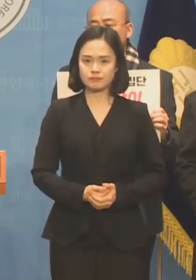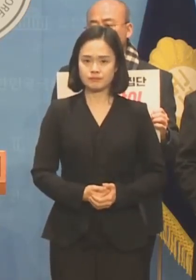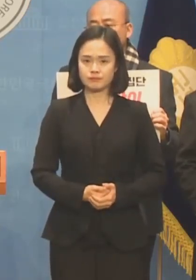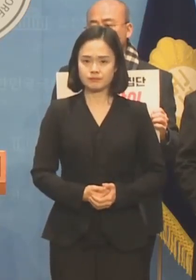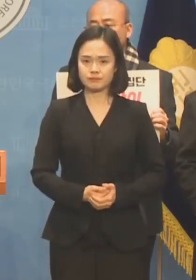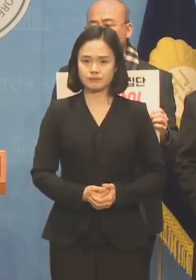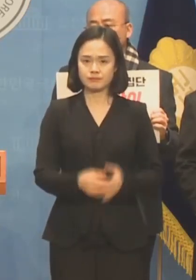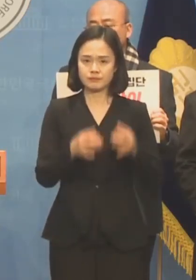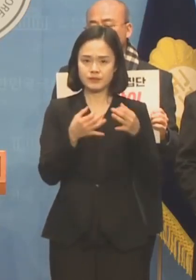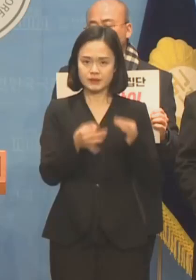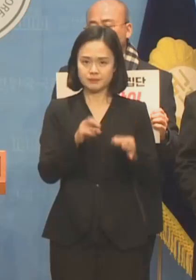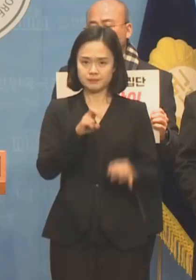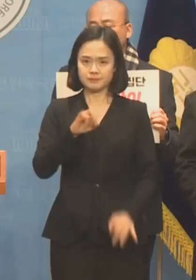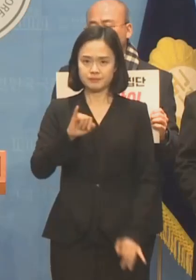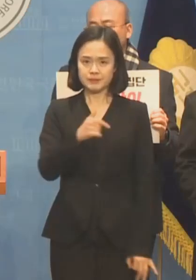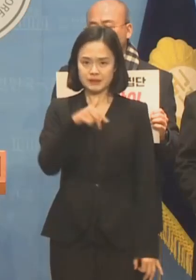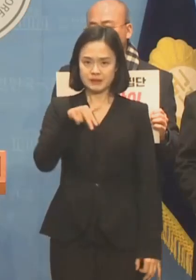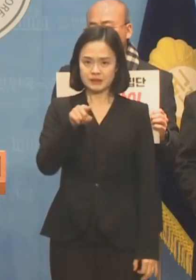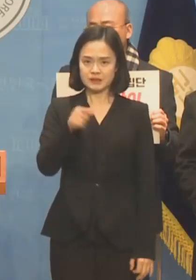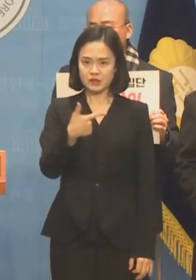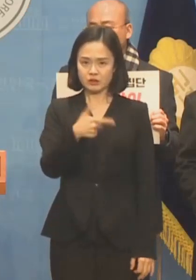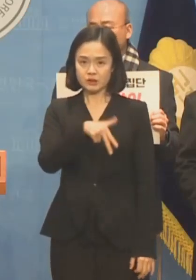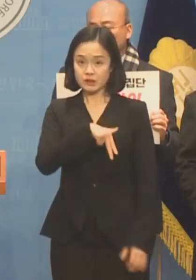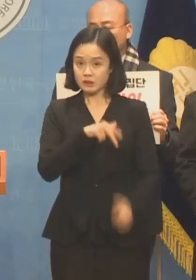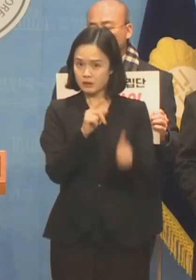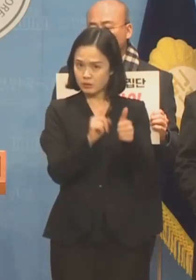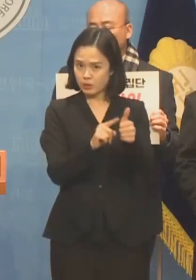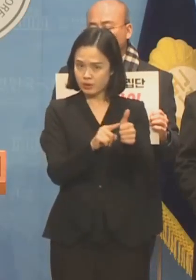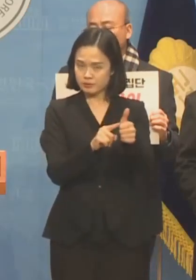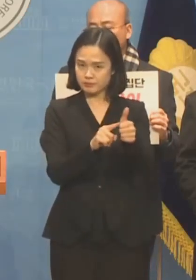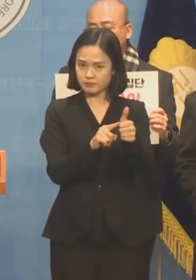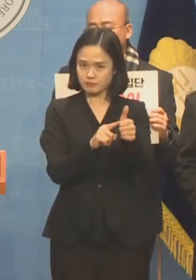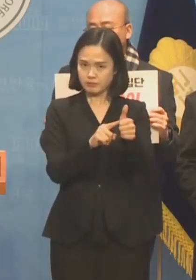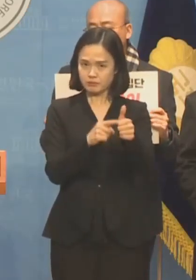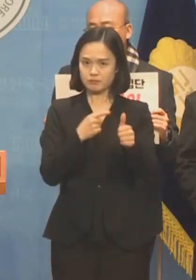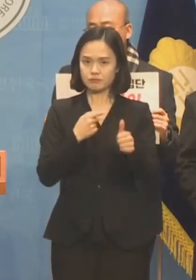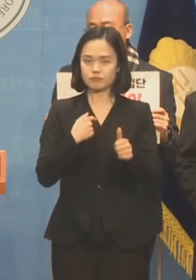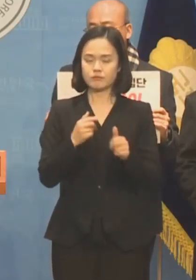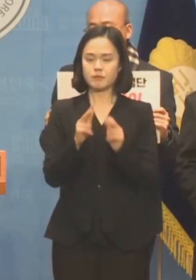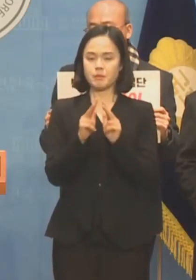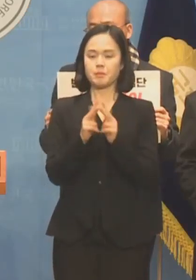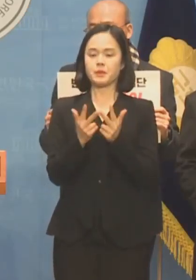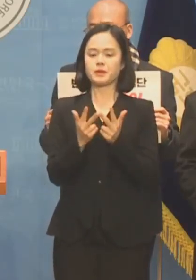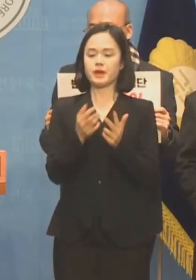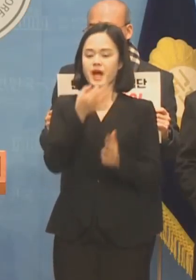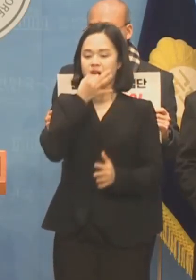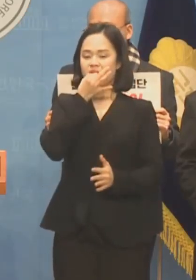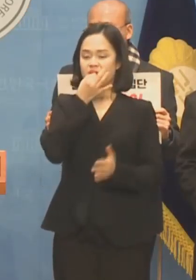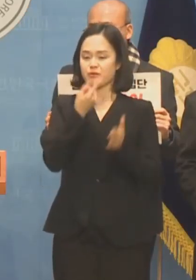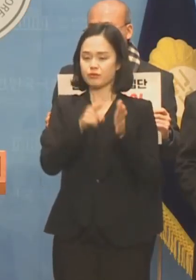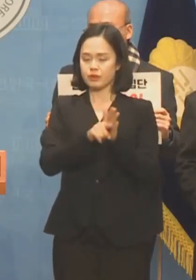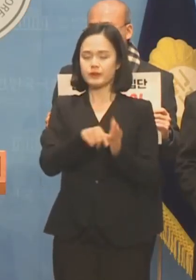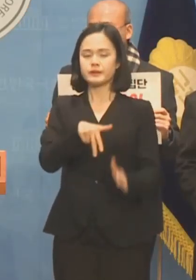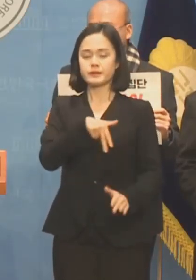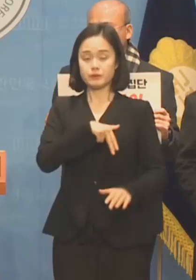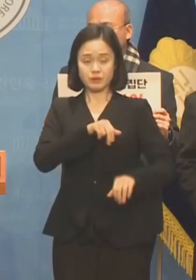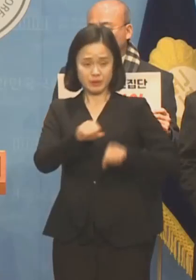그 국회의원은 자기 자신만을 생각하고 국회에 들어왔구나 하는 생각을 저는 가지게